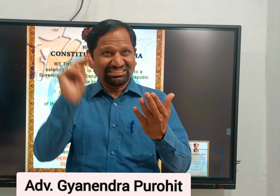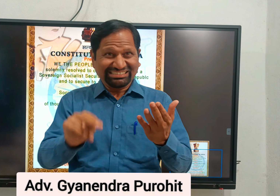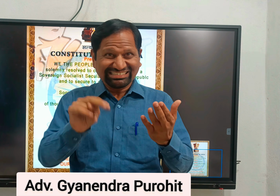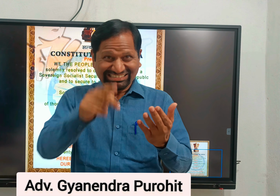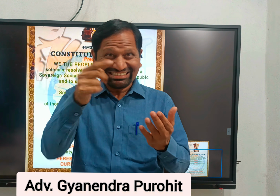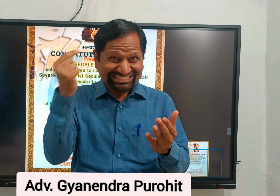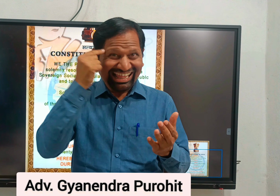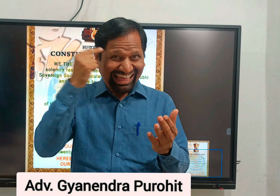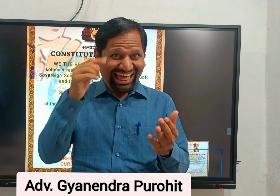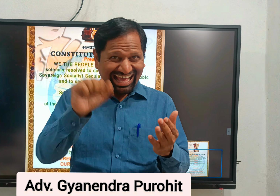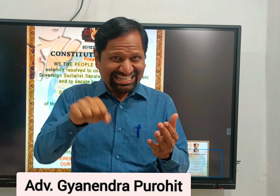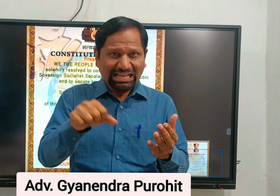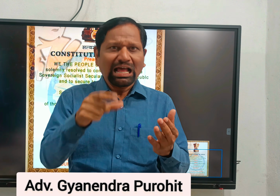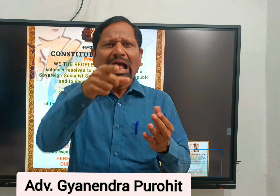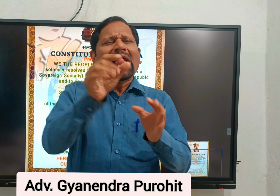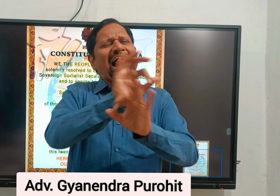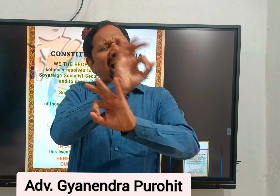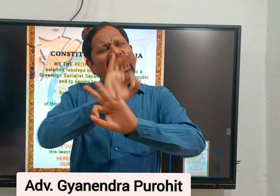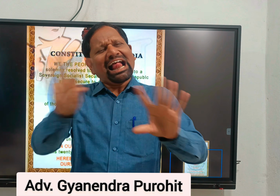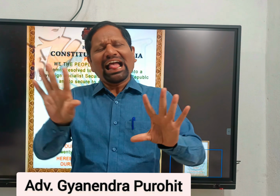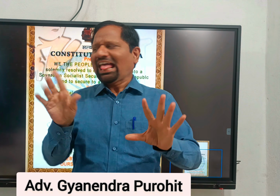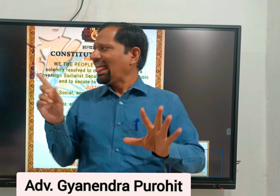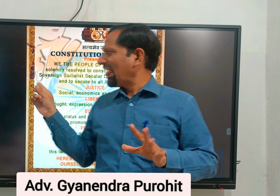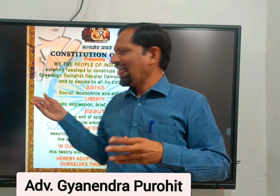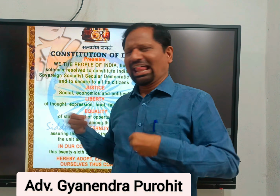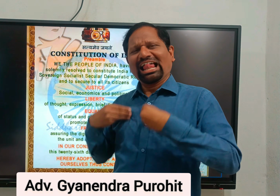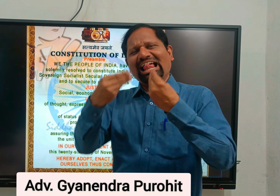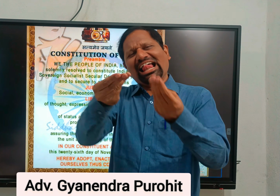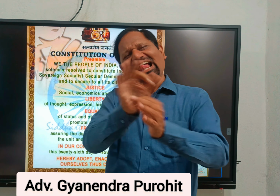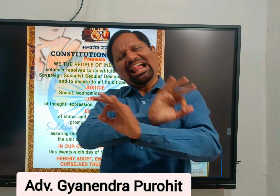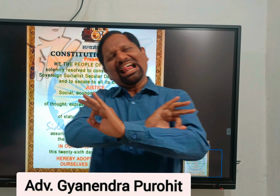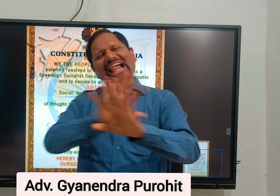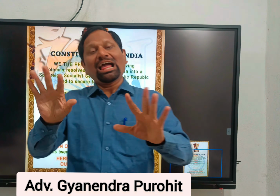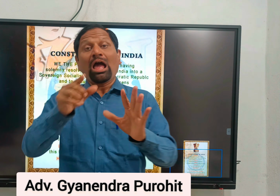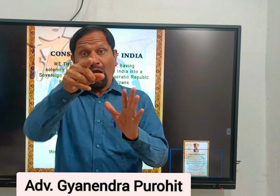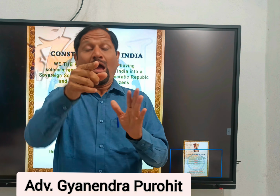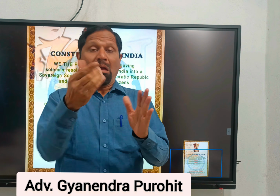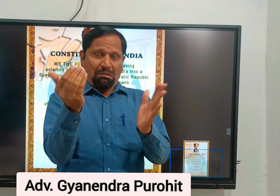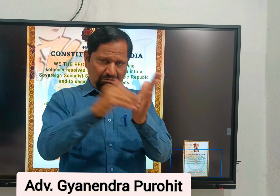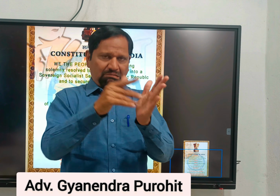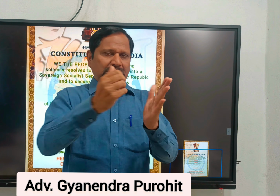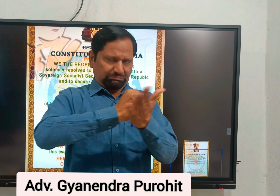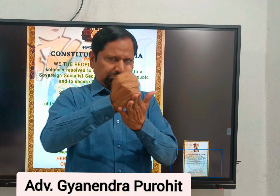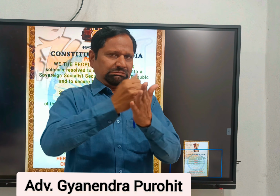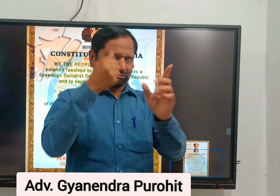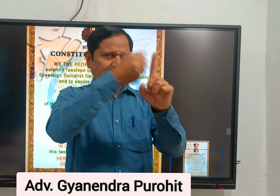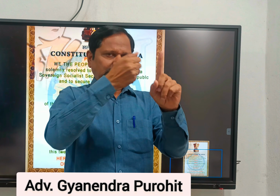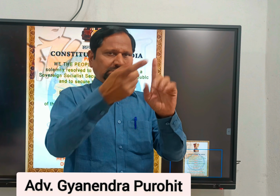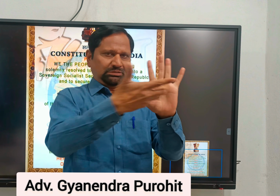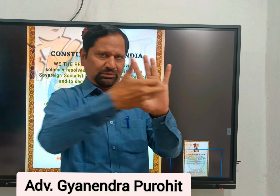की सांकेतिक भाषा को 23वीं संवैधानिक भाषा का दर्जा प्राप्त हो, ऑफिशियल लैंग्वेज के रूप